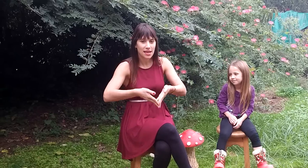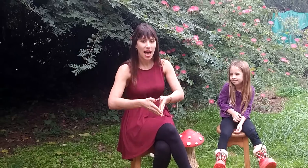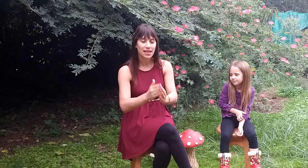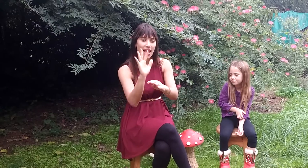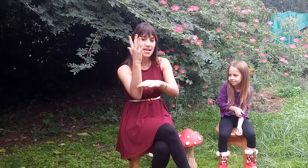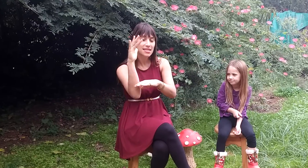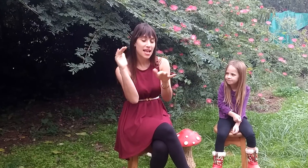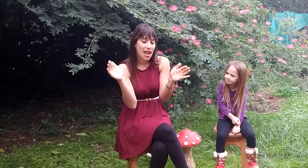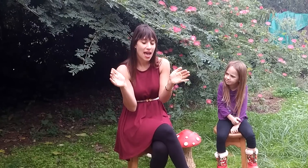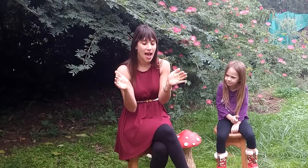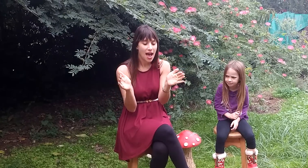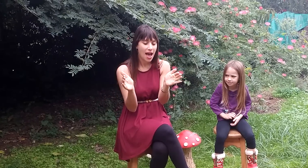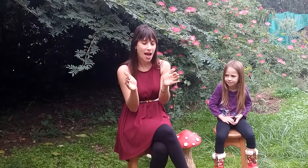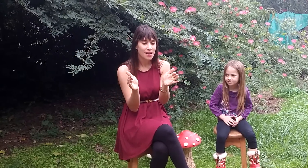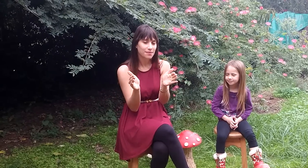בסירת עץ קטנה